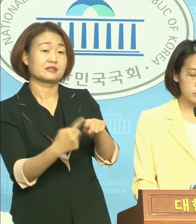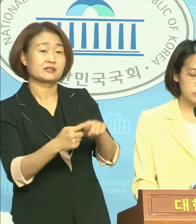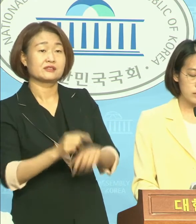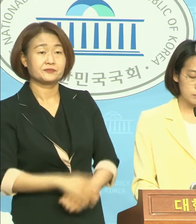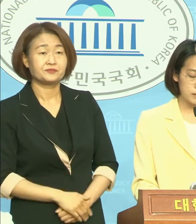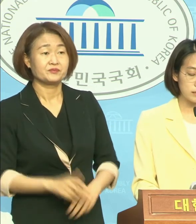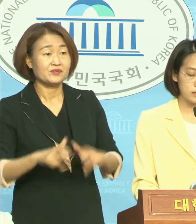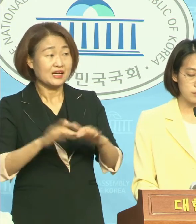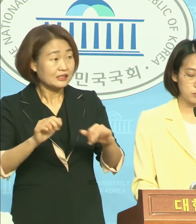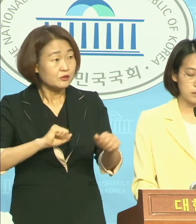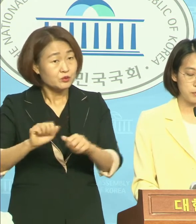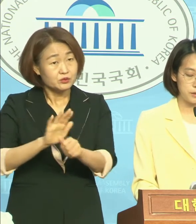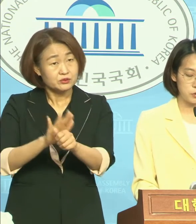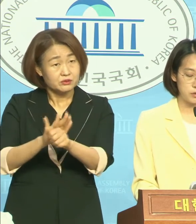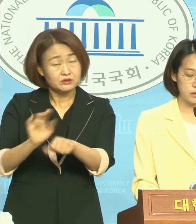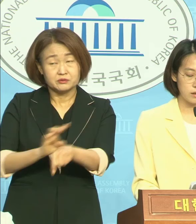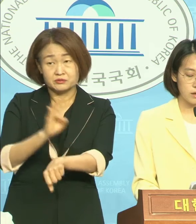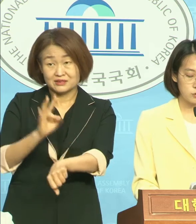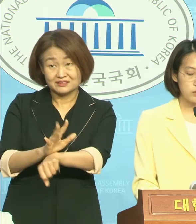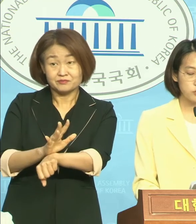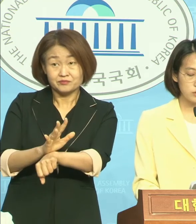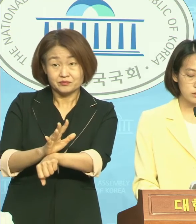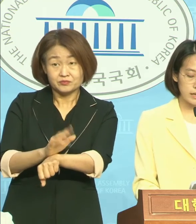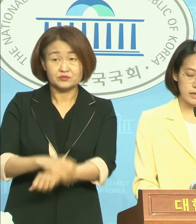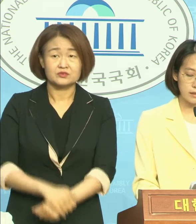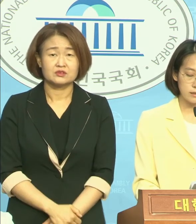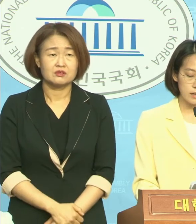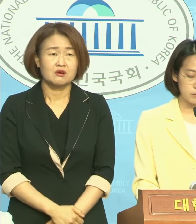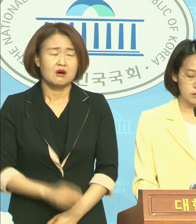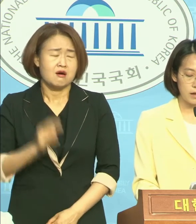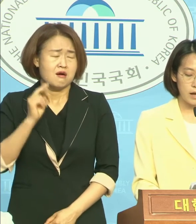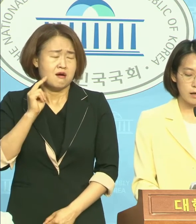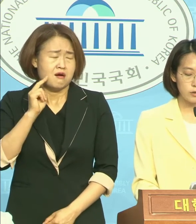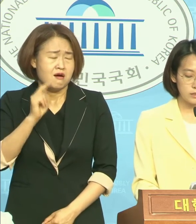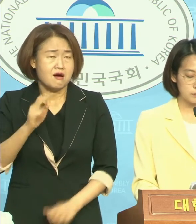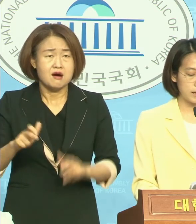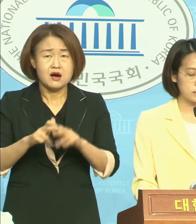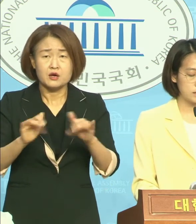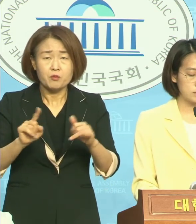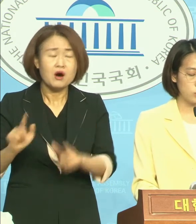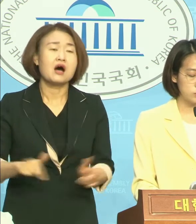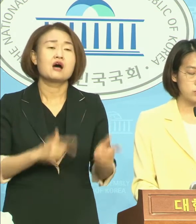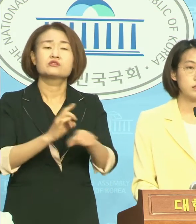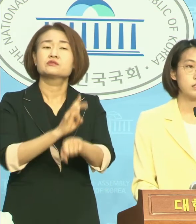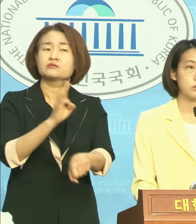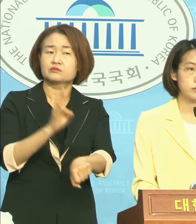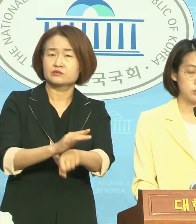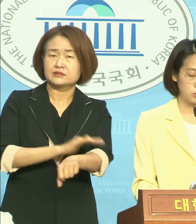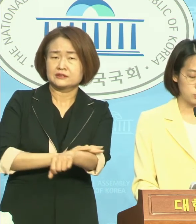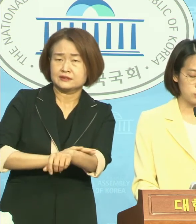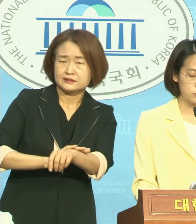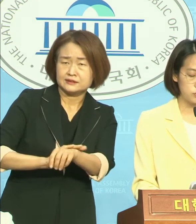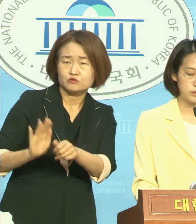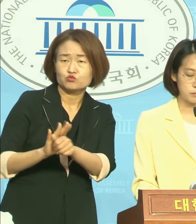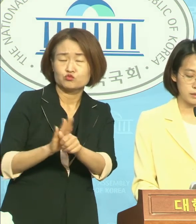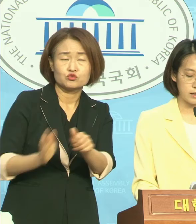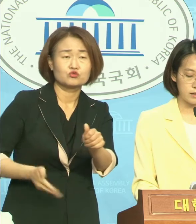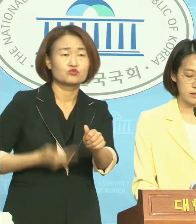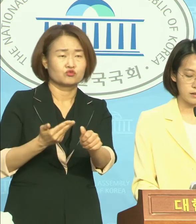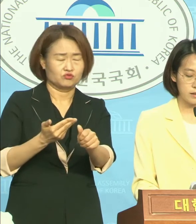장애인 활동지원 24시간 보장 법 에서는 최종 증 장애인의 삶을 하루 24시간 온전히 지원할 수 있도록